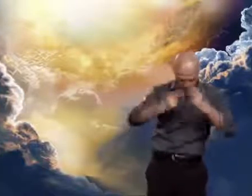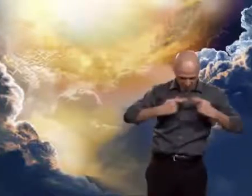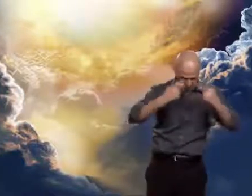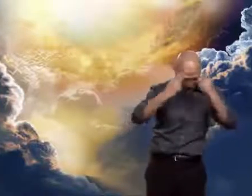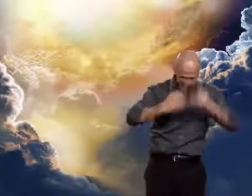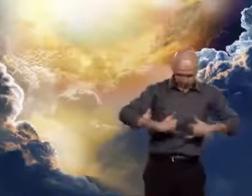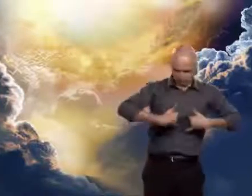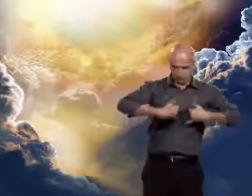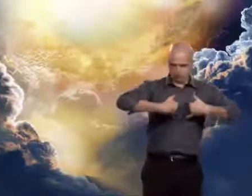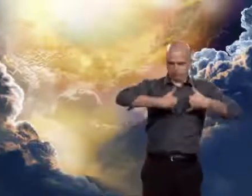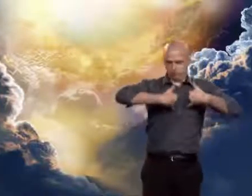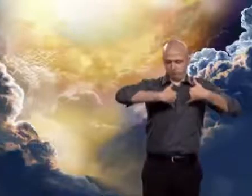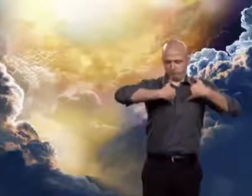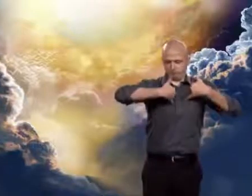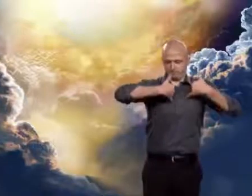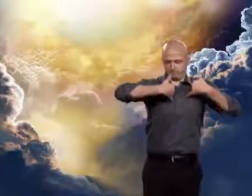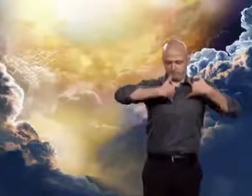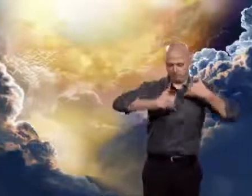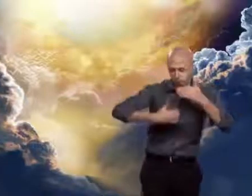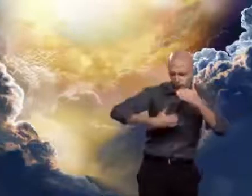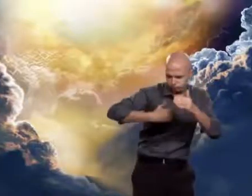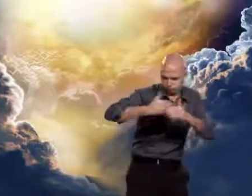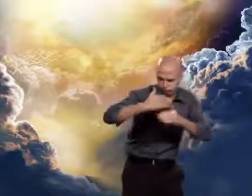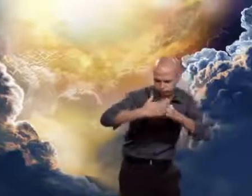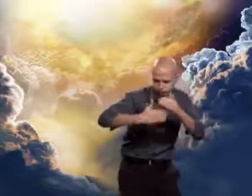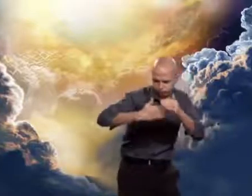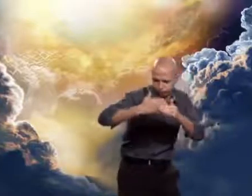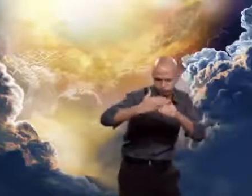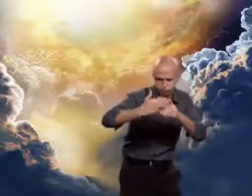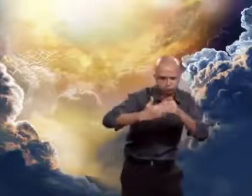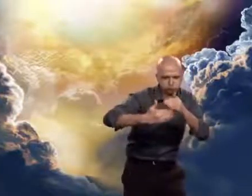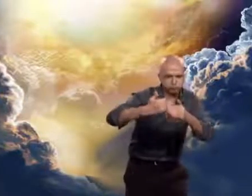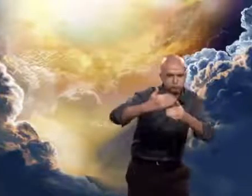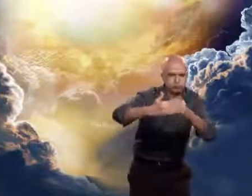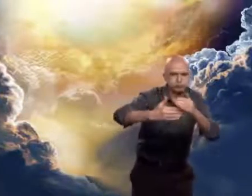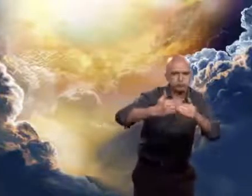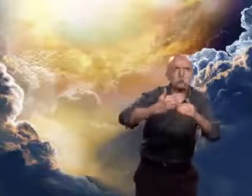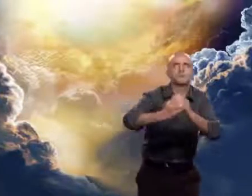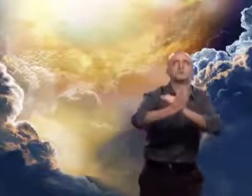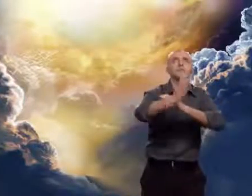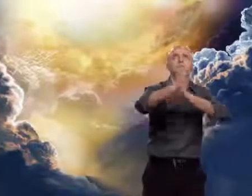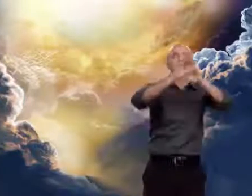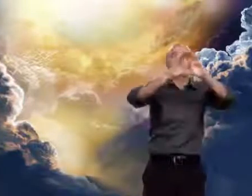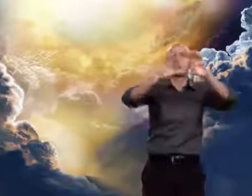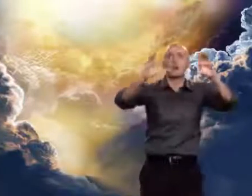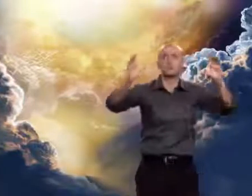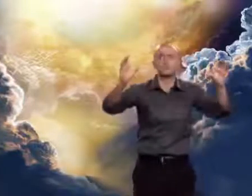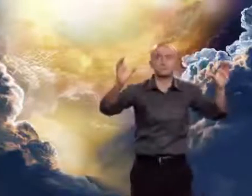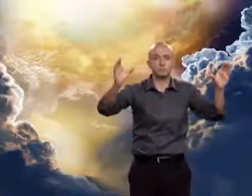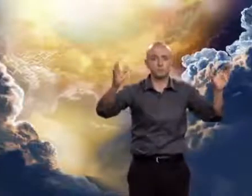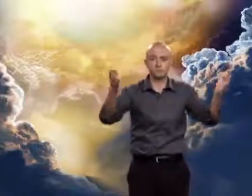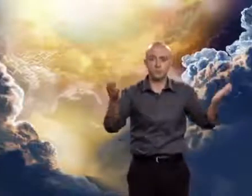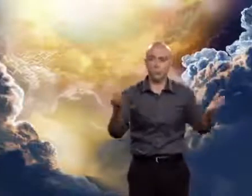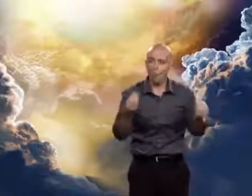fazendo o mundo crer que a Bíblia é mera ficção, um livro adequado às eras primitivas, mas que hoje deve ser